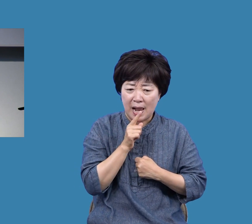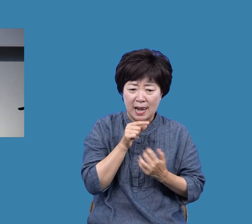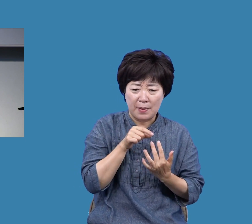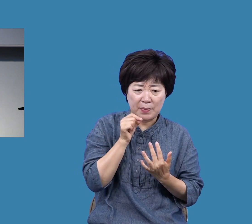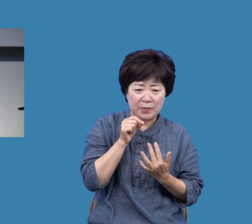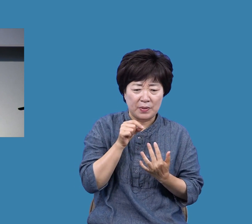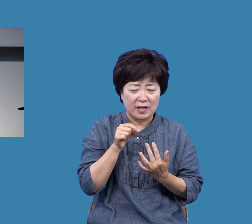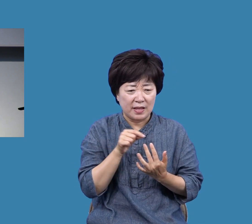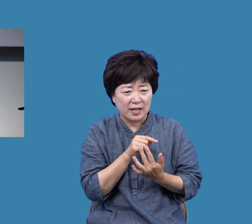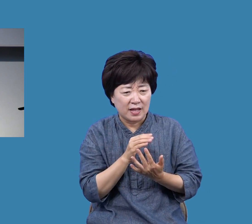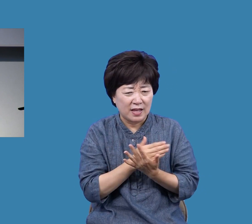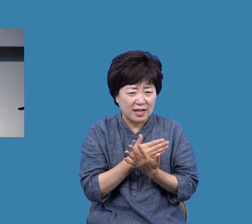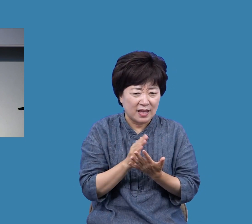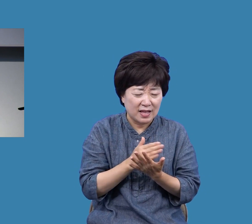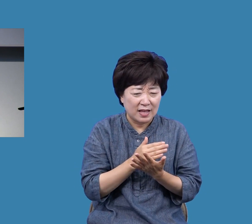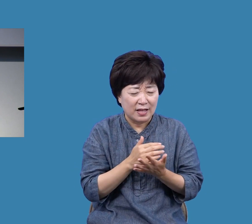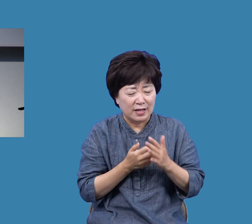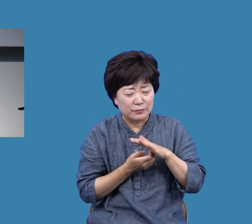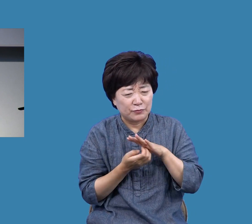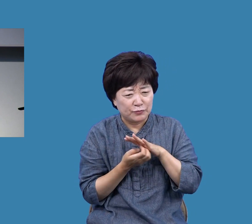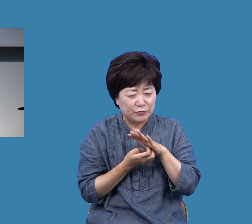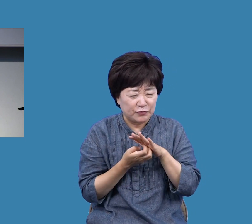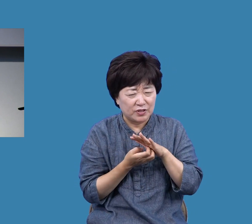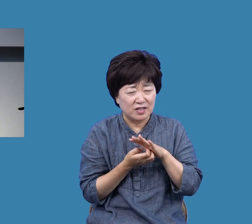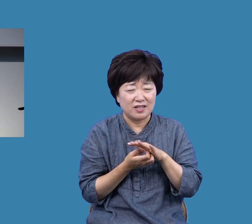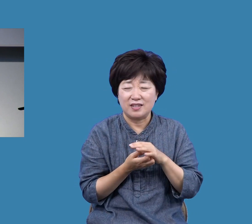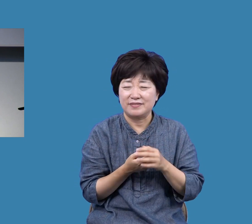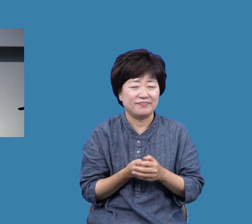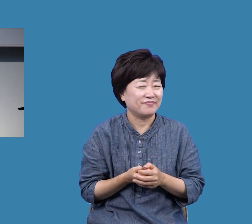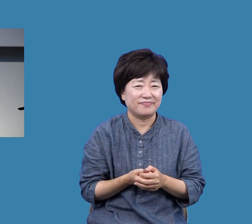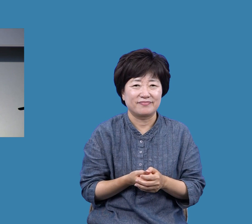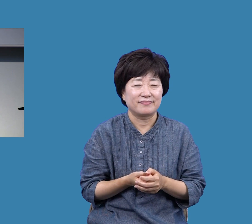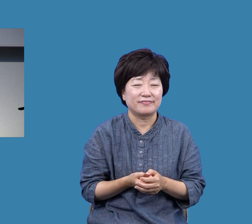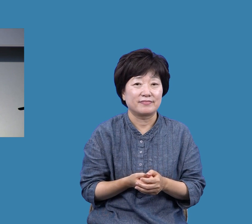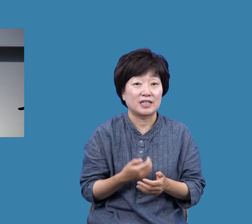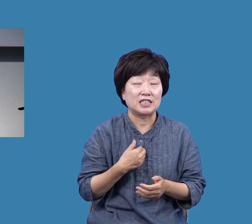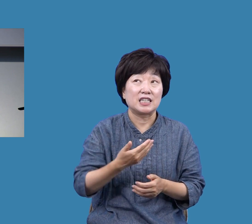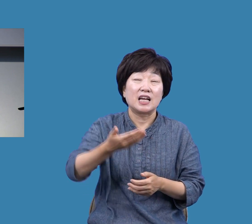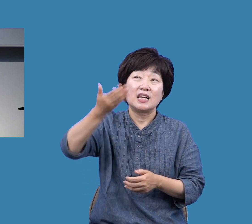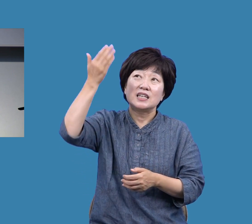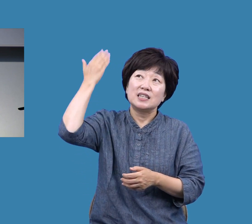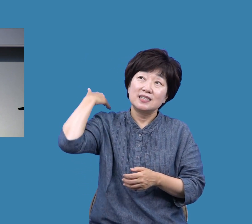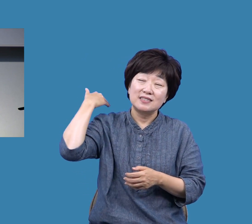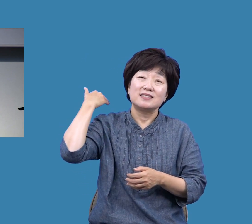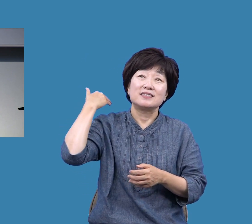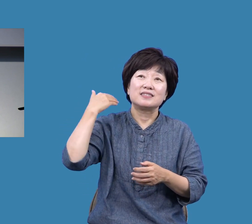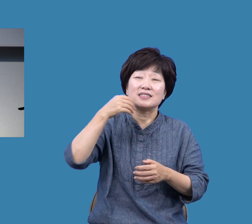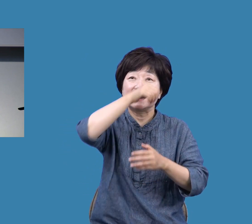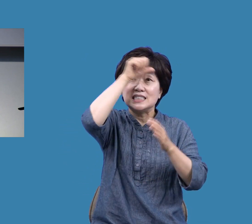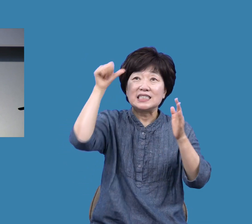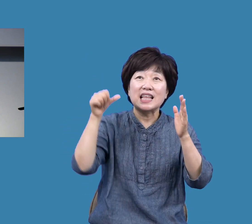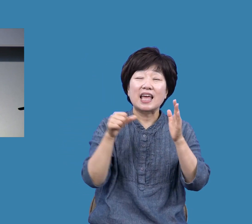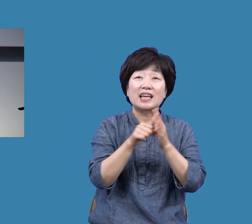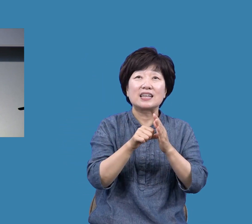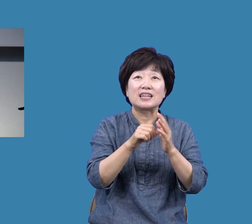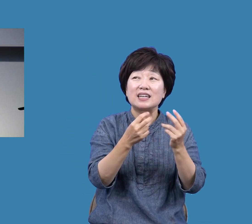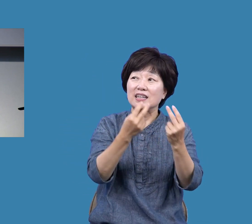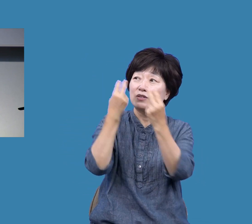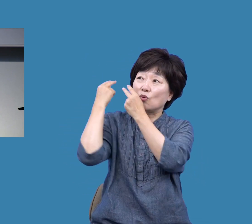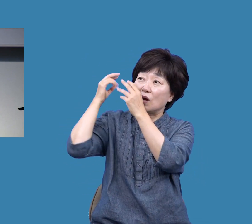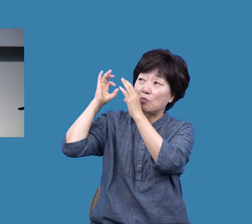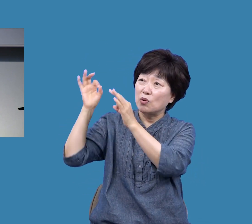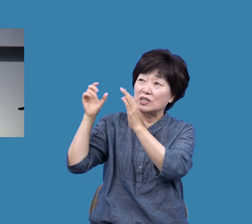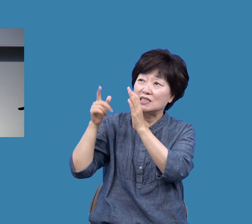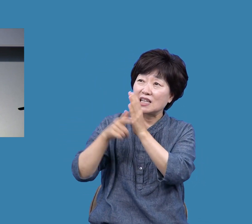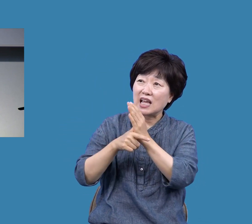게 있죠. 막 이런 생각들이 있지요. 근데 지난 제 여정 가운데 하나님이 가르쳐 주신 것은 그렇게 했을